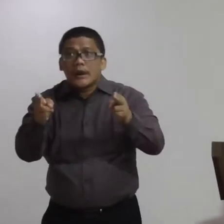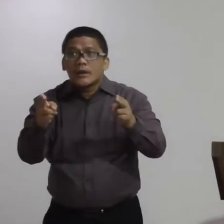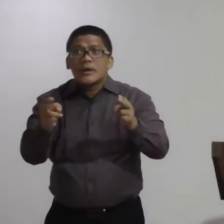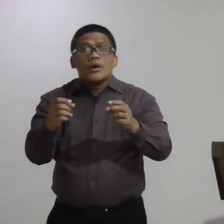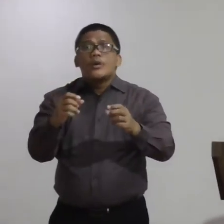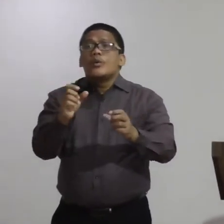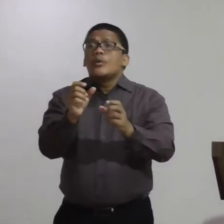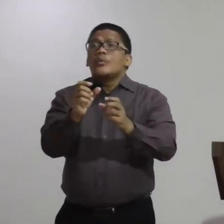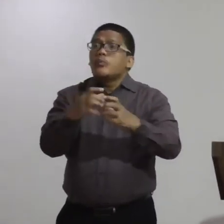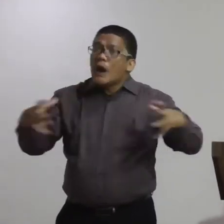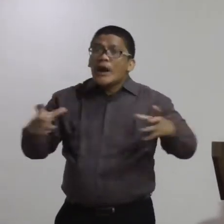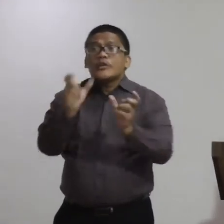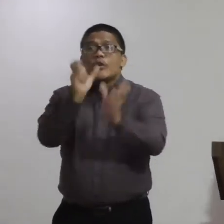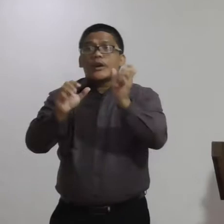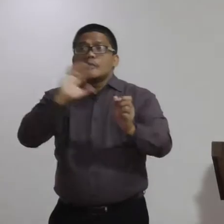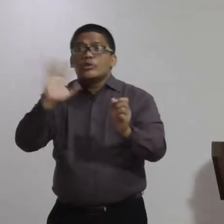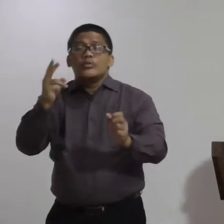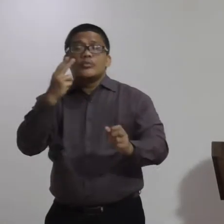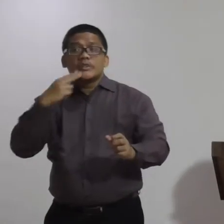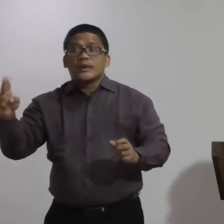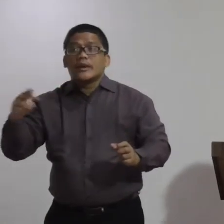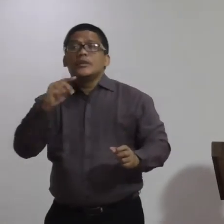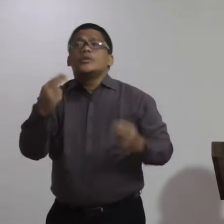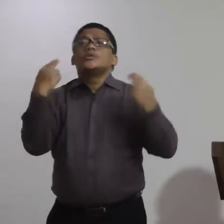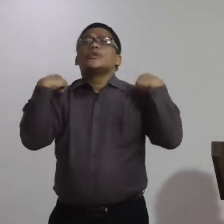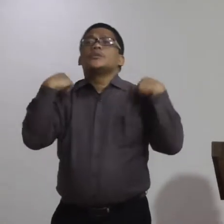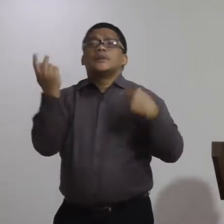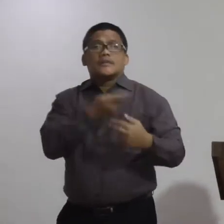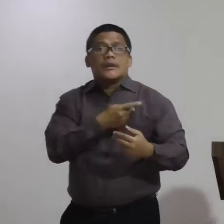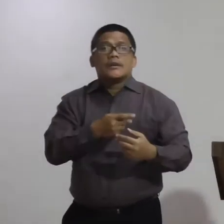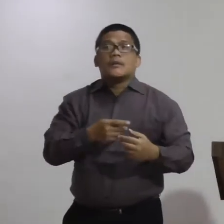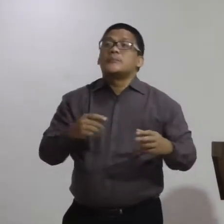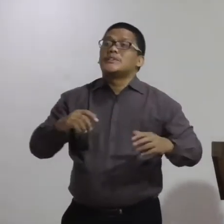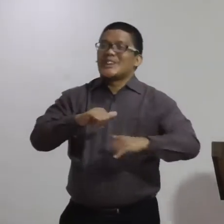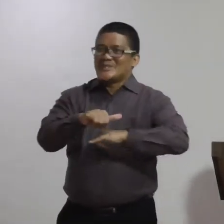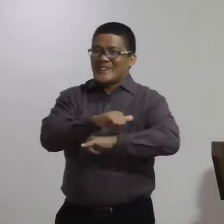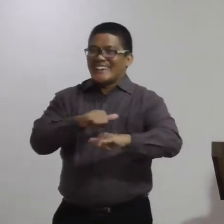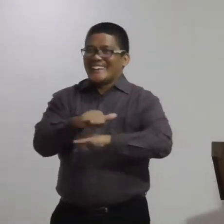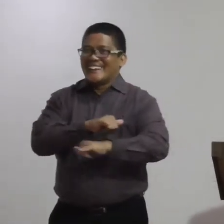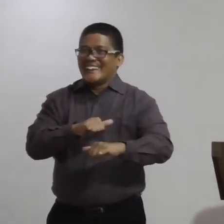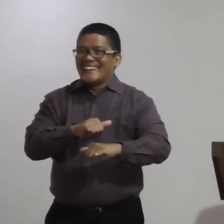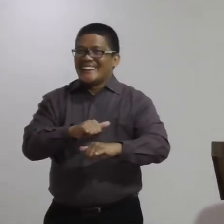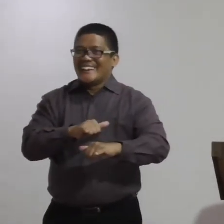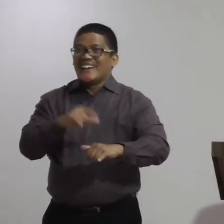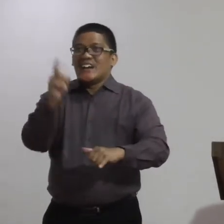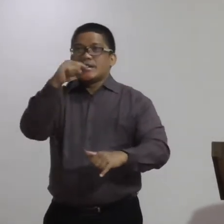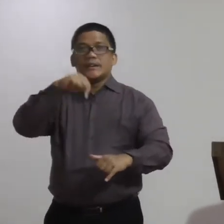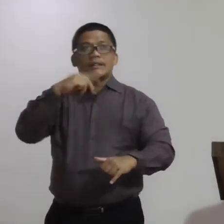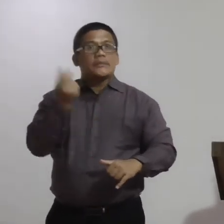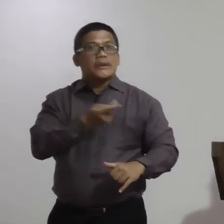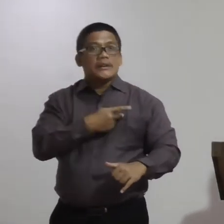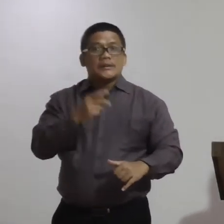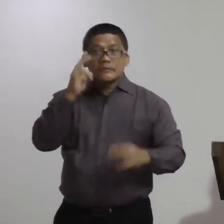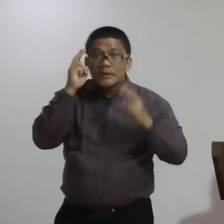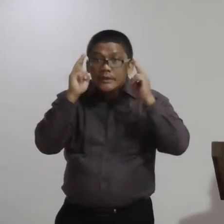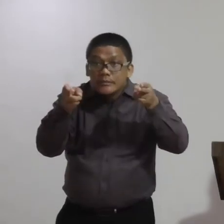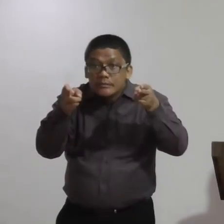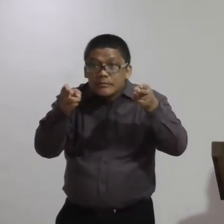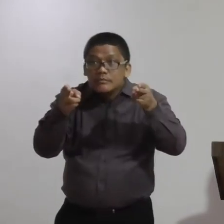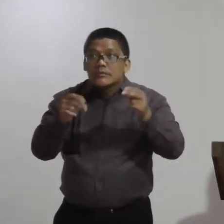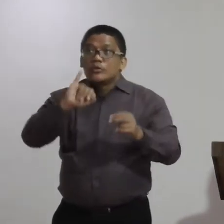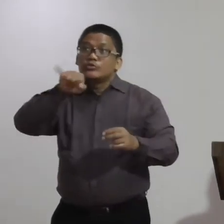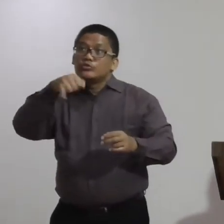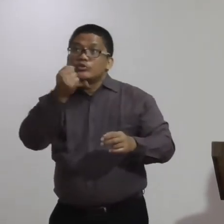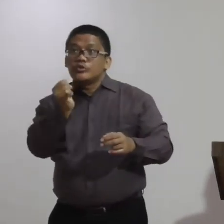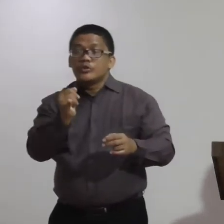belum percaya, dan ini menjadi tanggung jawab kita bersama. Nah, hari ini kita akan melihat dalam tema ini kita adalah